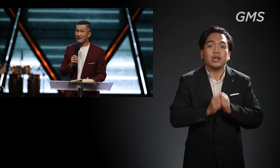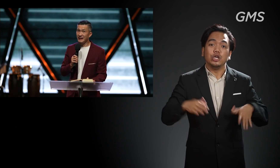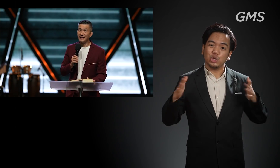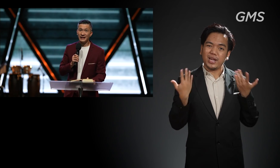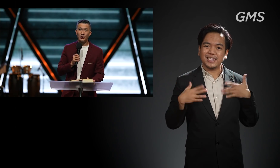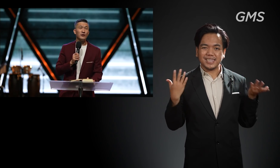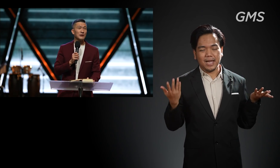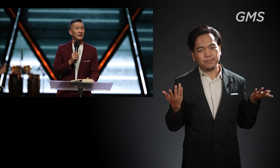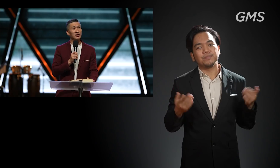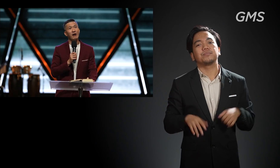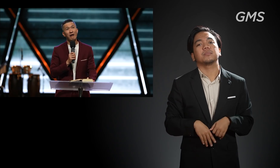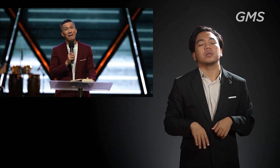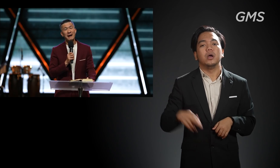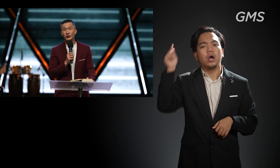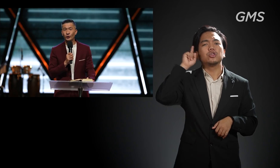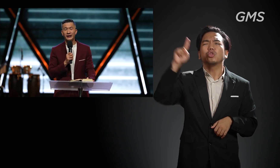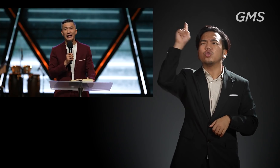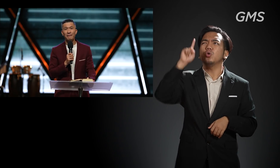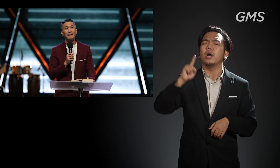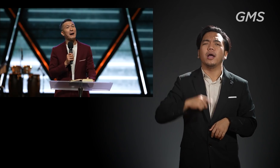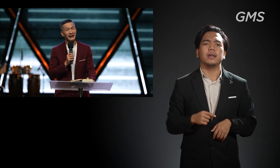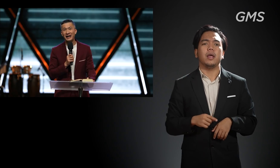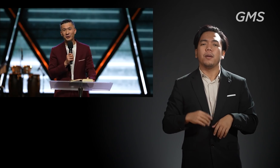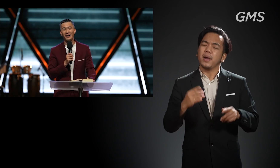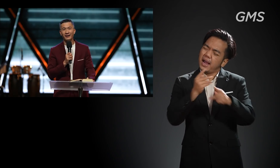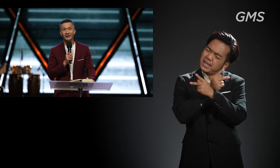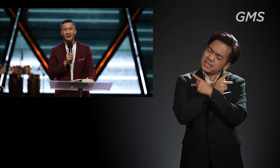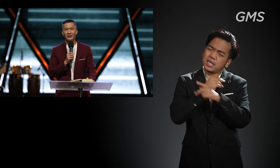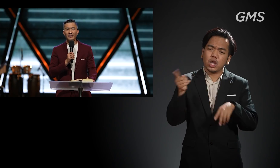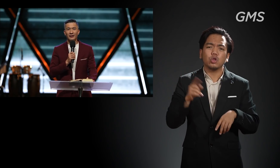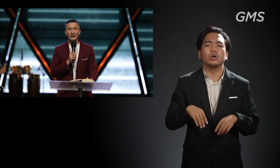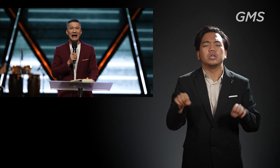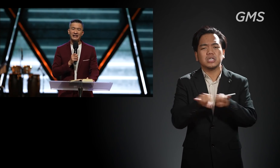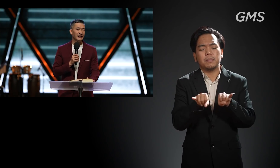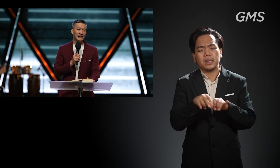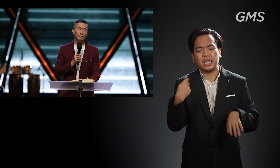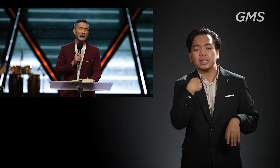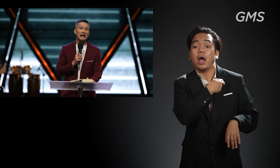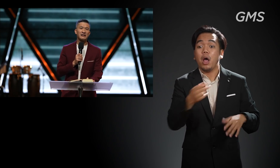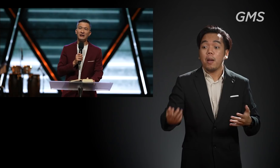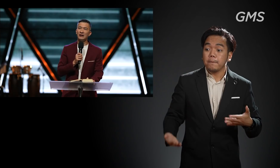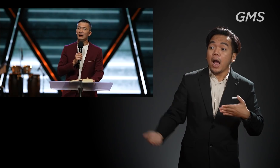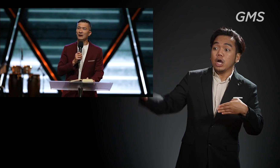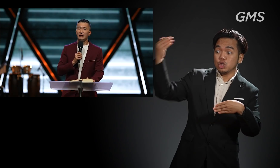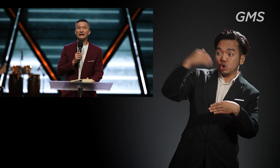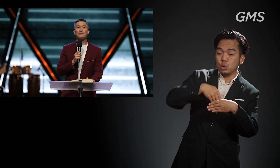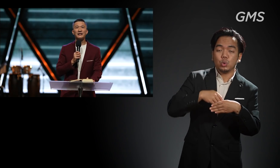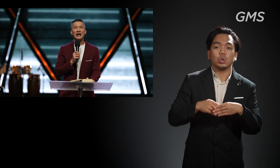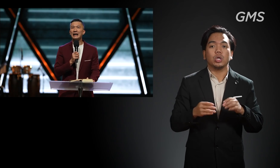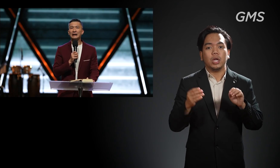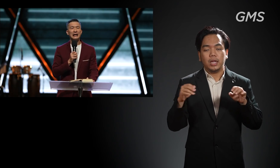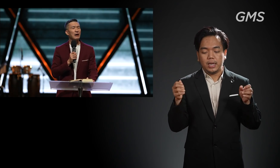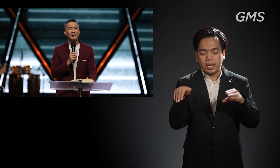Allah mengasihi di sini tuh seperti seolah-olah masuk di dalam kebahagiaan Tuhan. Kasih di sini bukan kasih yang